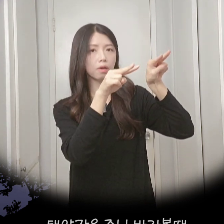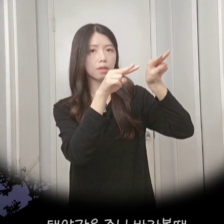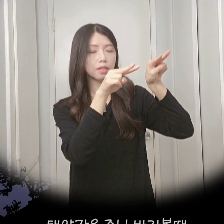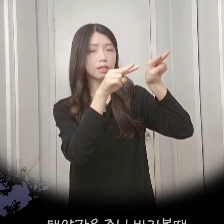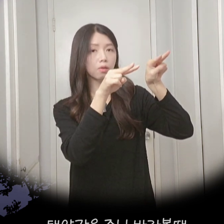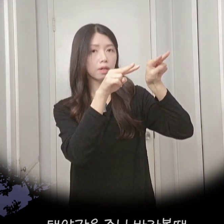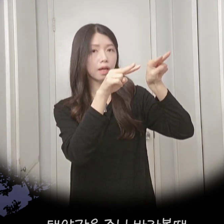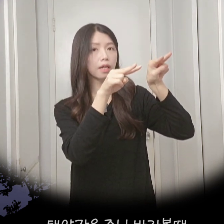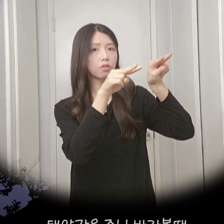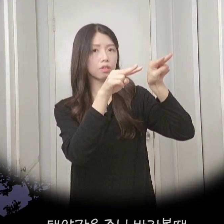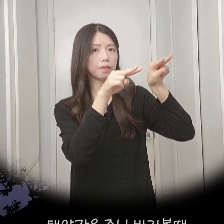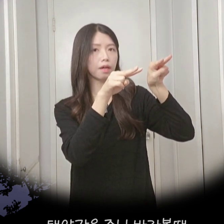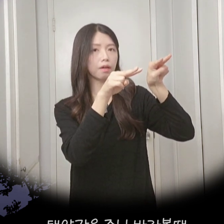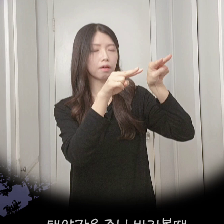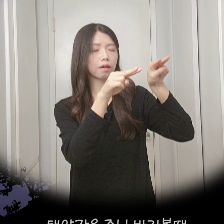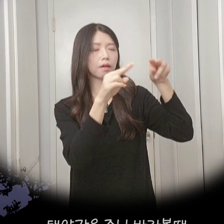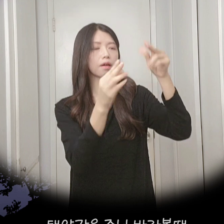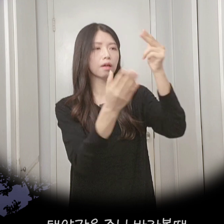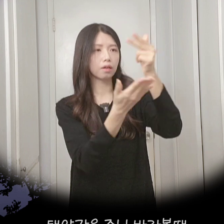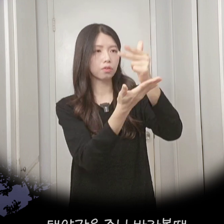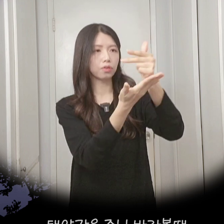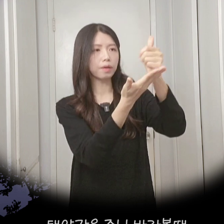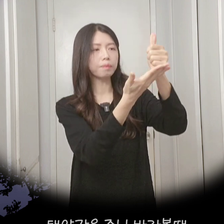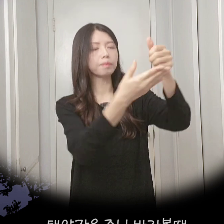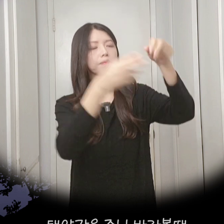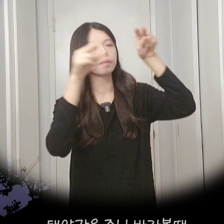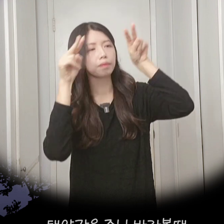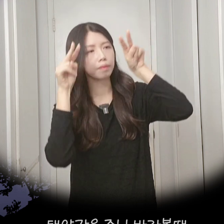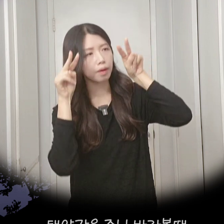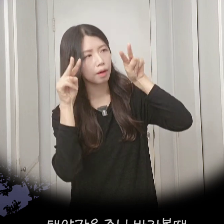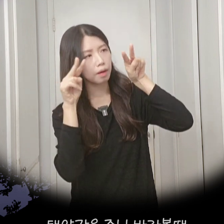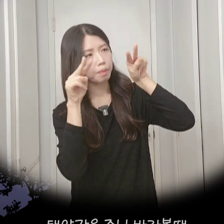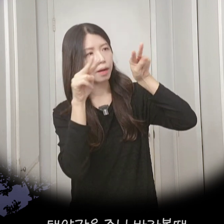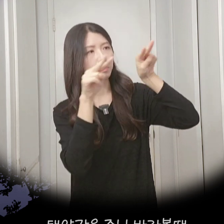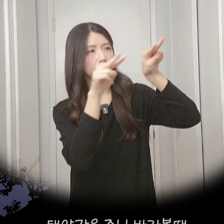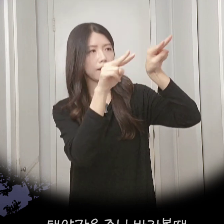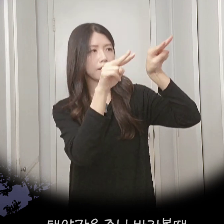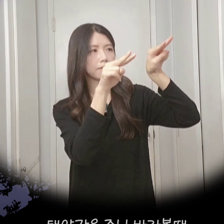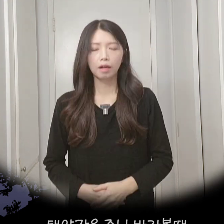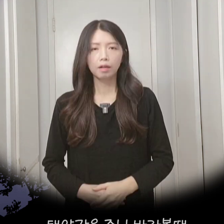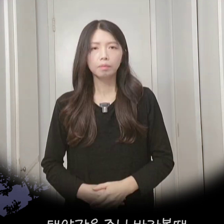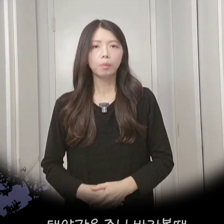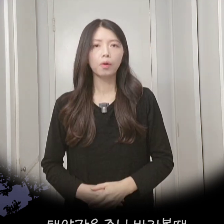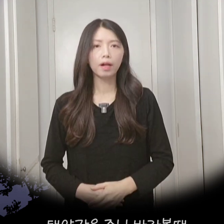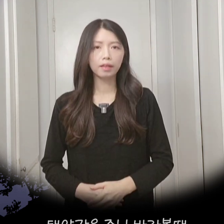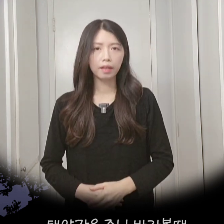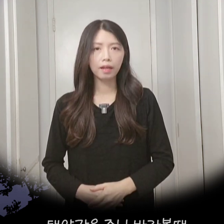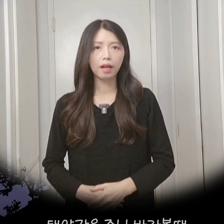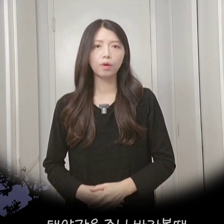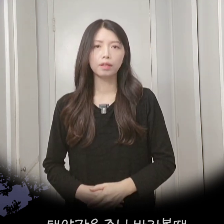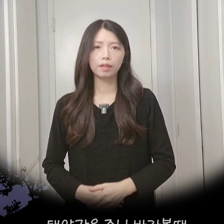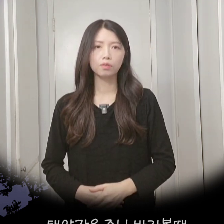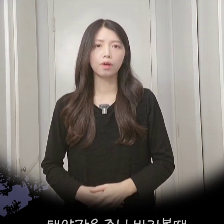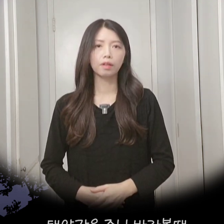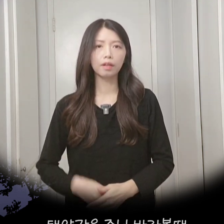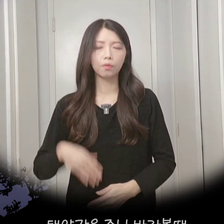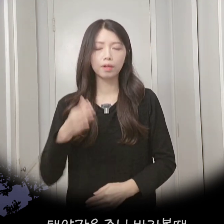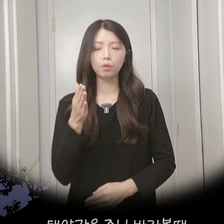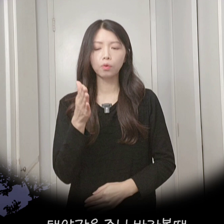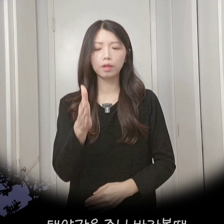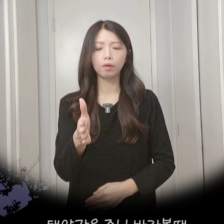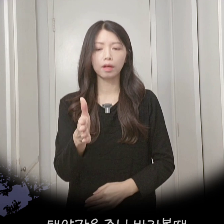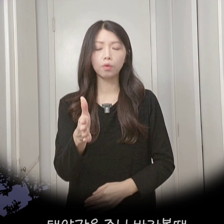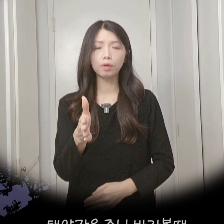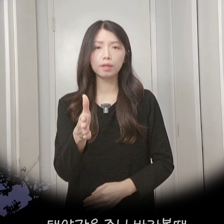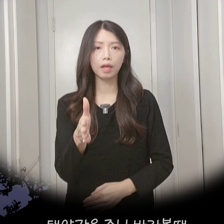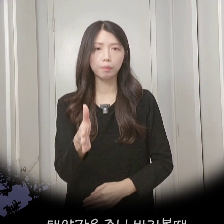향해서 시선을 향해 주시면 돼요. 주님 바라보다. 뭐뭐 할 때라고 한 뜻의 수어는